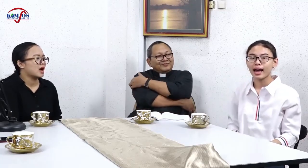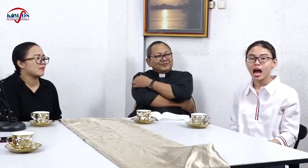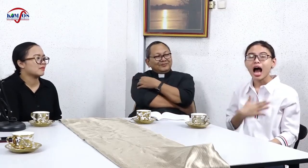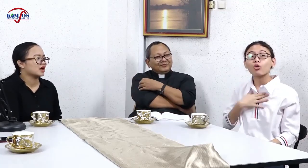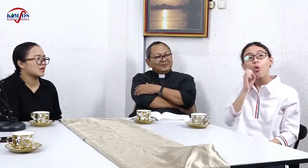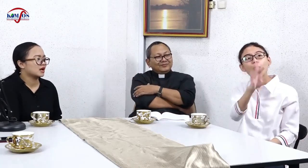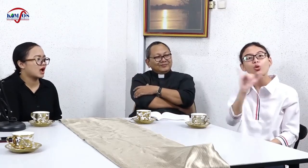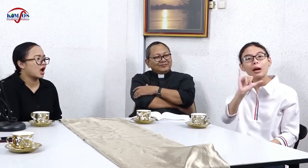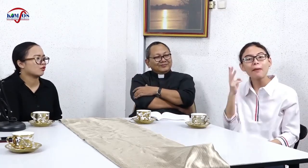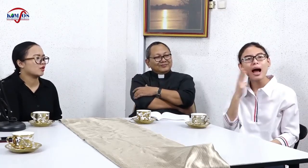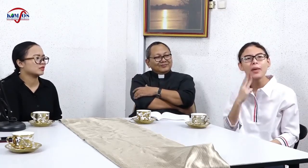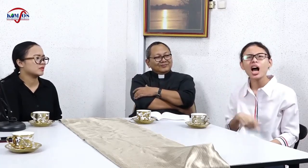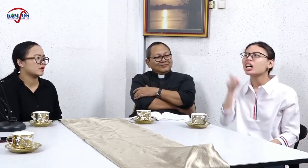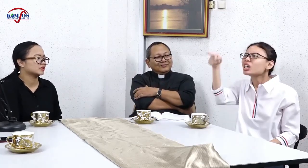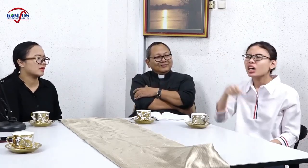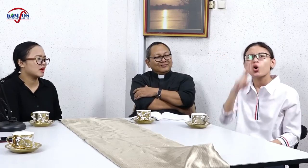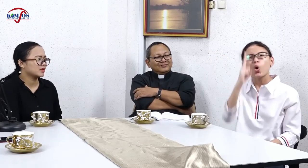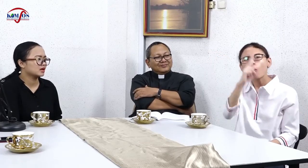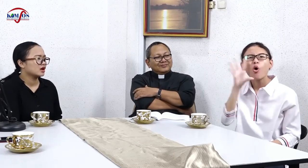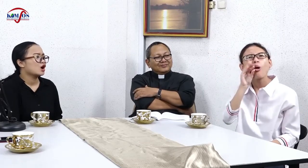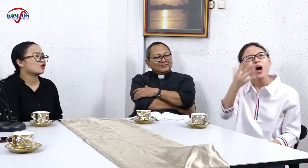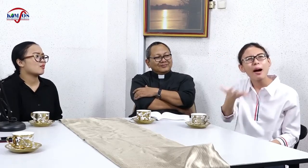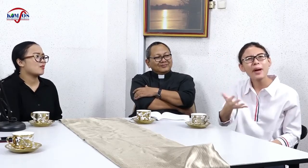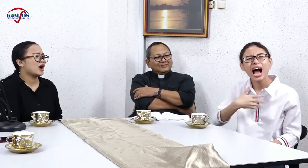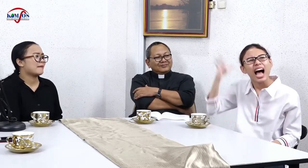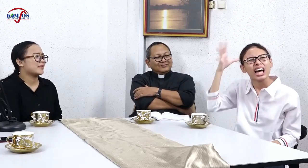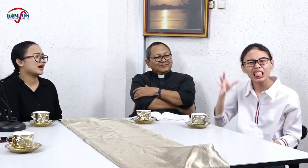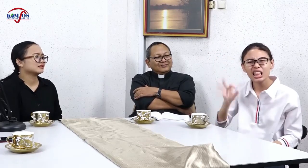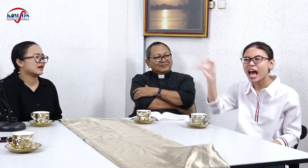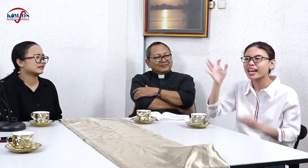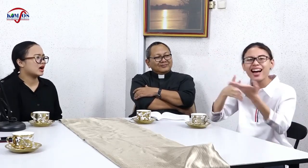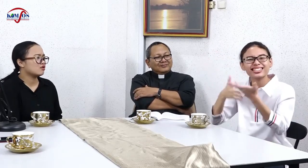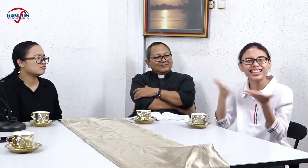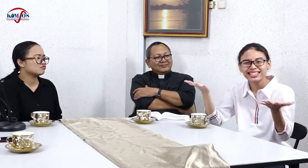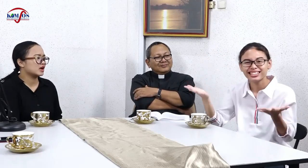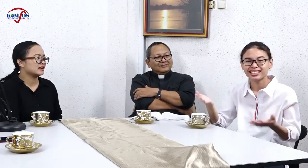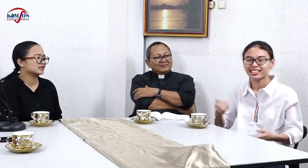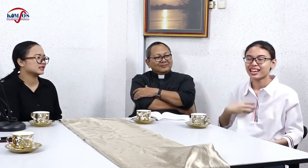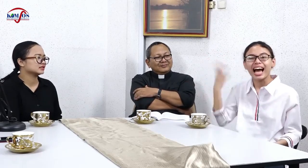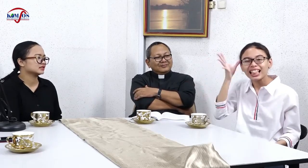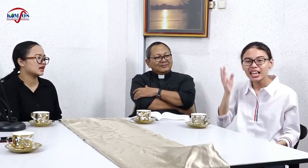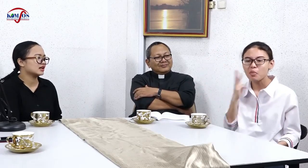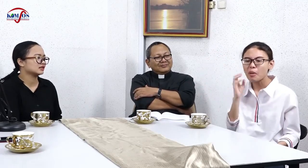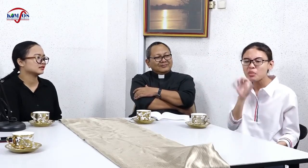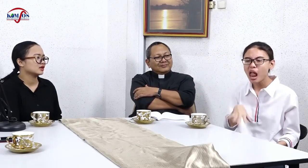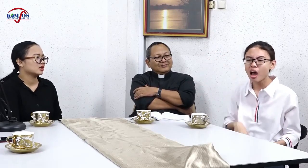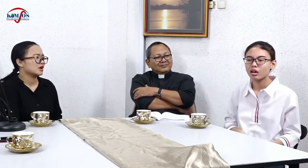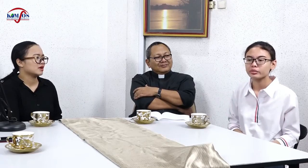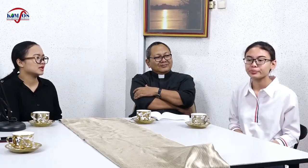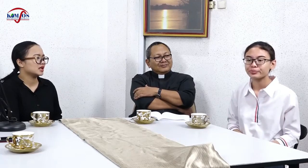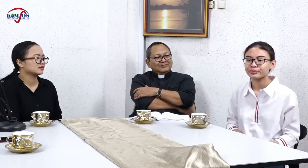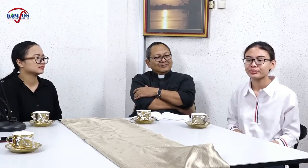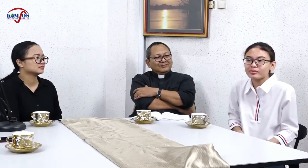mama marah-marah aku ngomong sama mama Romo omong apa nggak tahu nggak ada aksesoris syarat